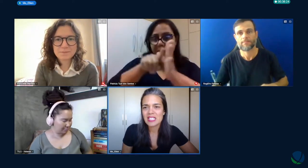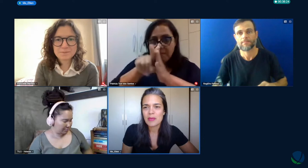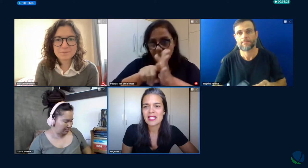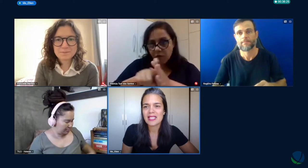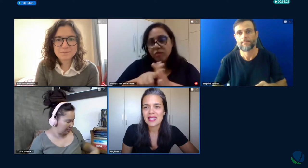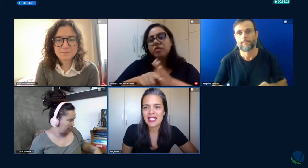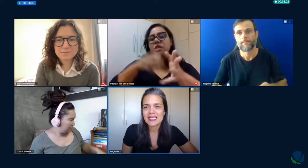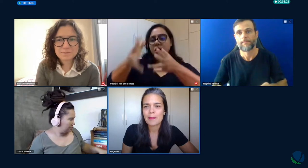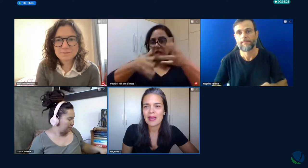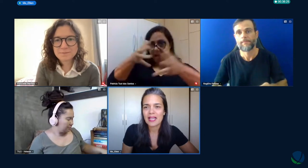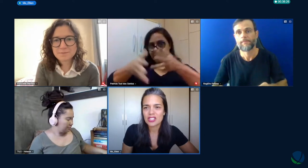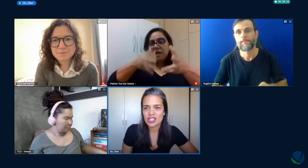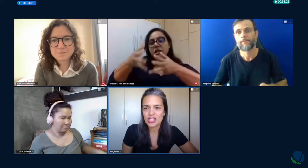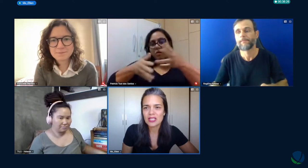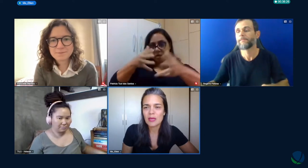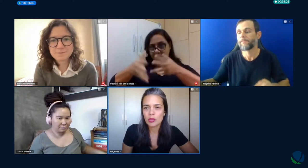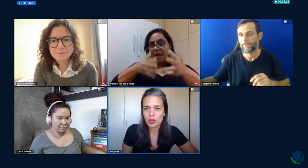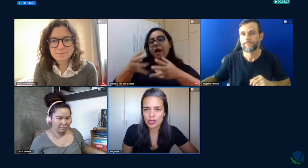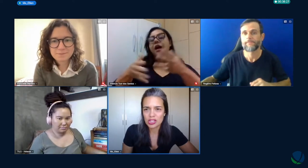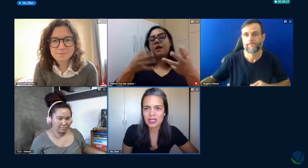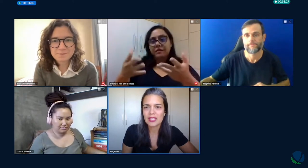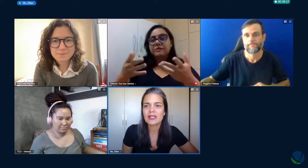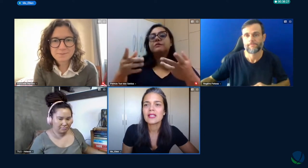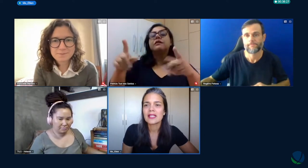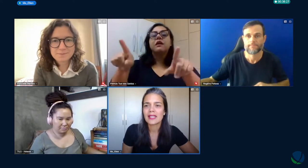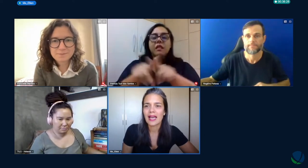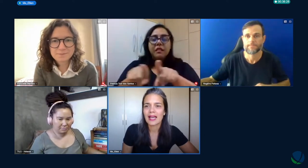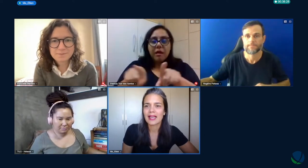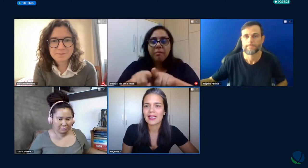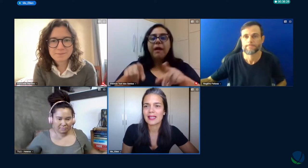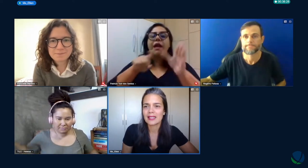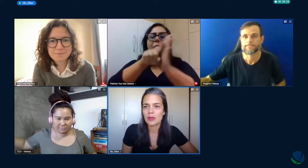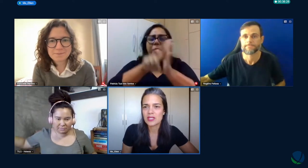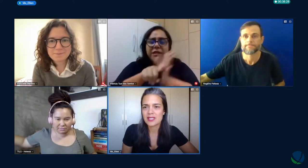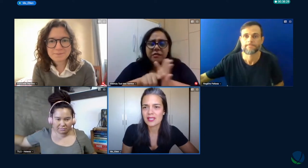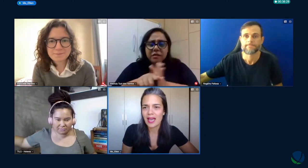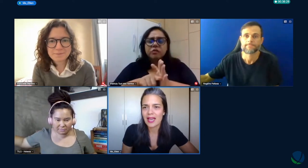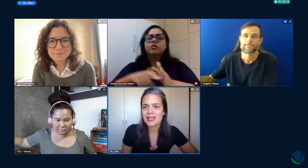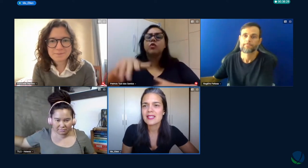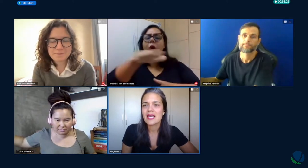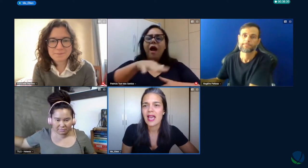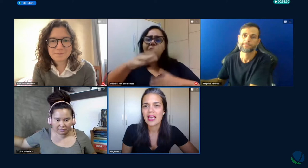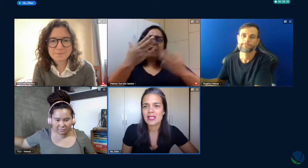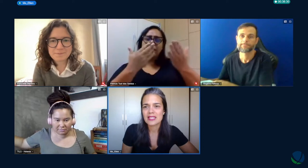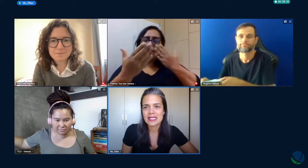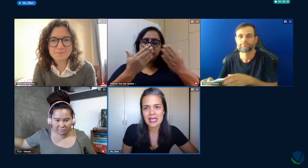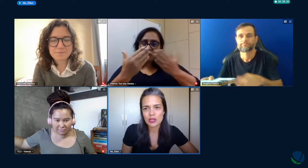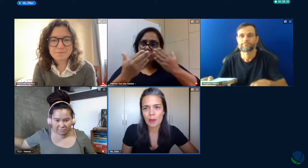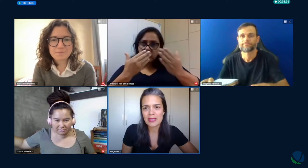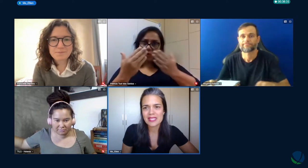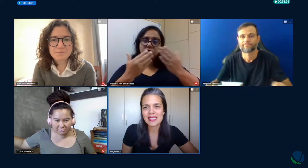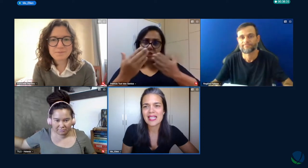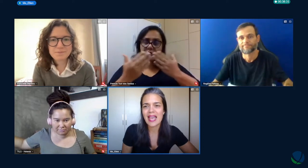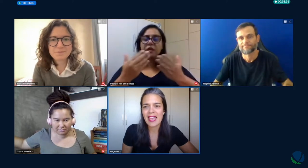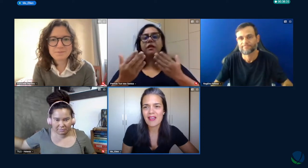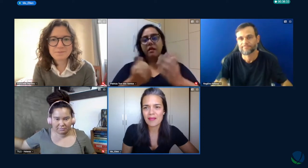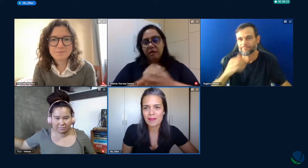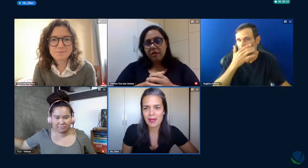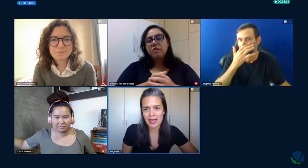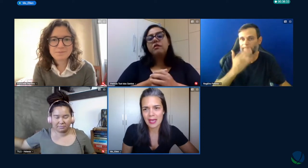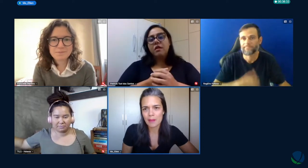ela é especialista nessa parte de terminologia na língua de sinais. A sua